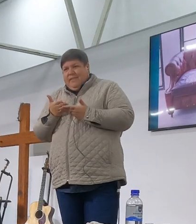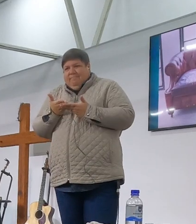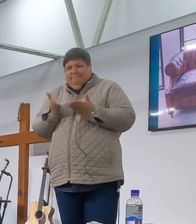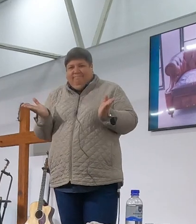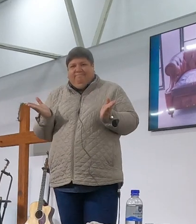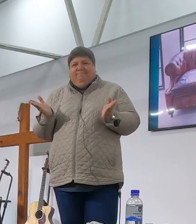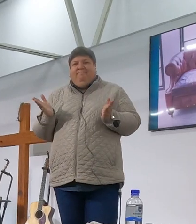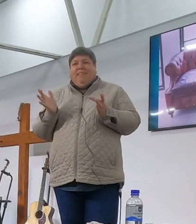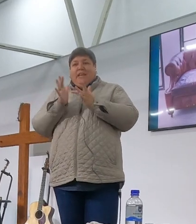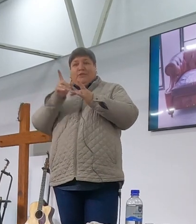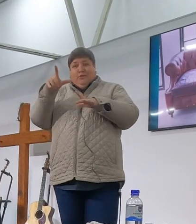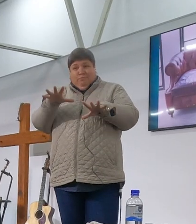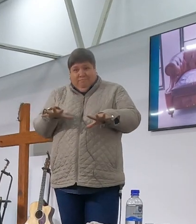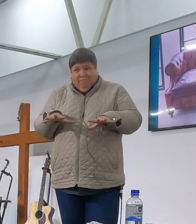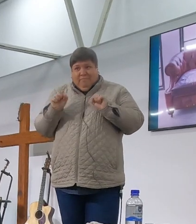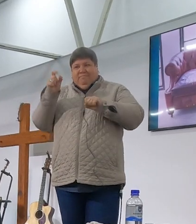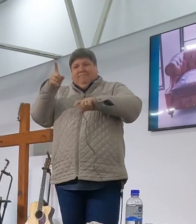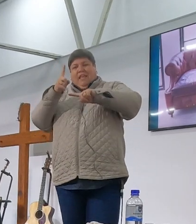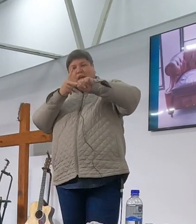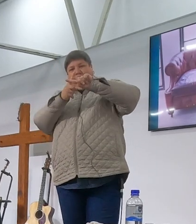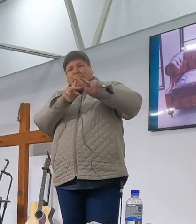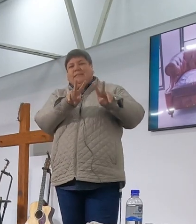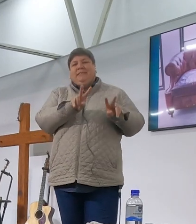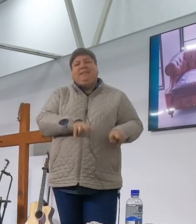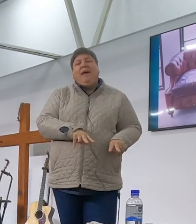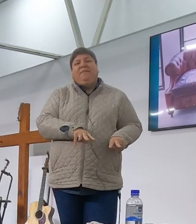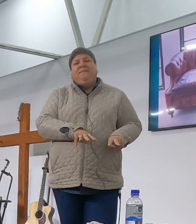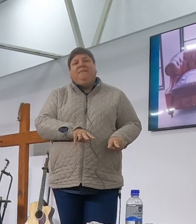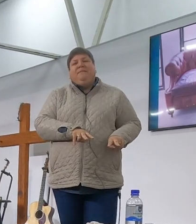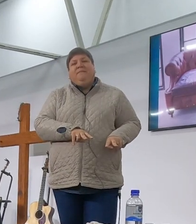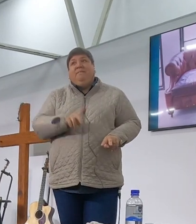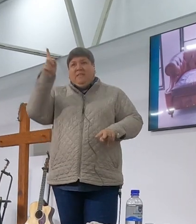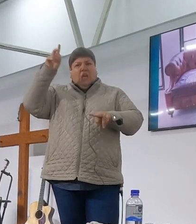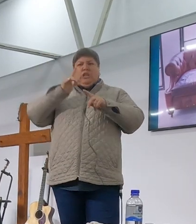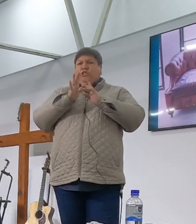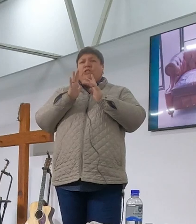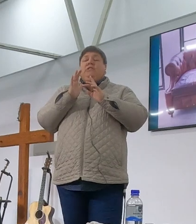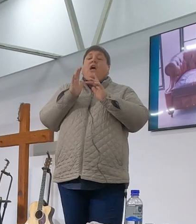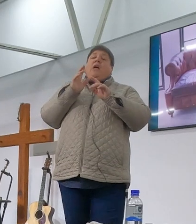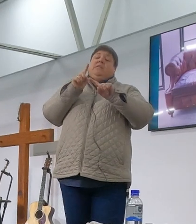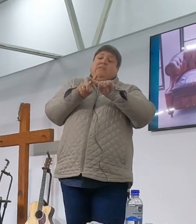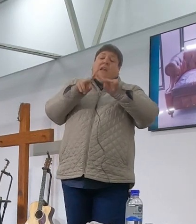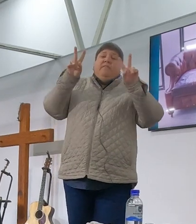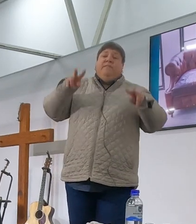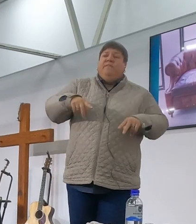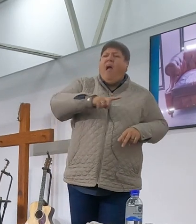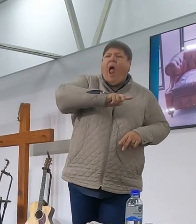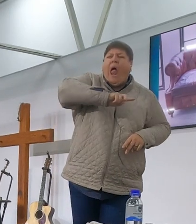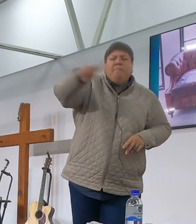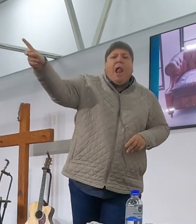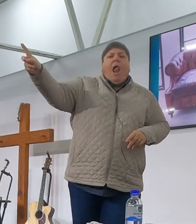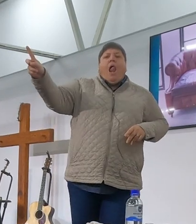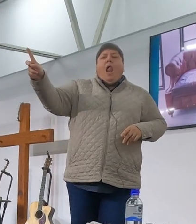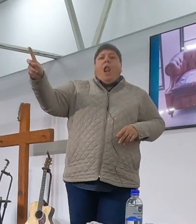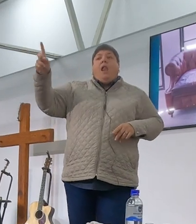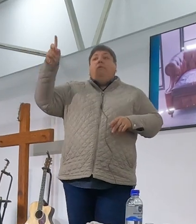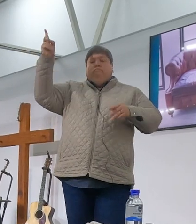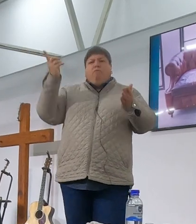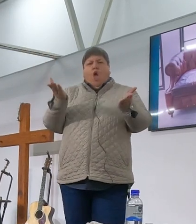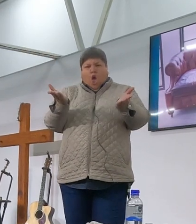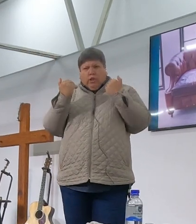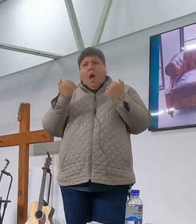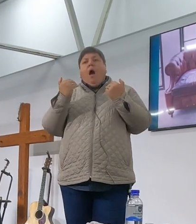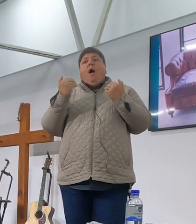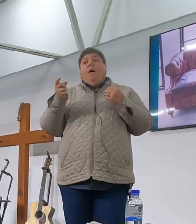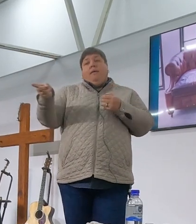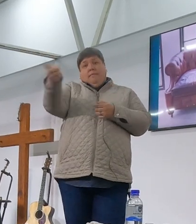wil hom red. Jesus het vir hom aan die kruis gesterf. En omdat Jesus aan die kruis gesterf het vir hom, sal ek respek hê vir hom. En ouens, hier is die uitdaging vir my en jou. Ek